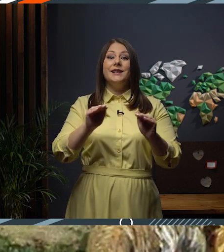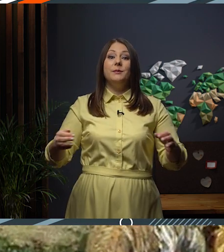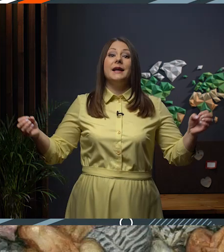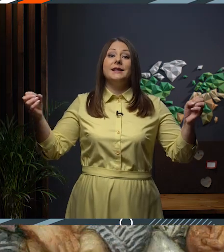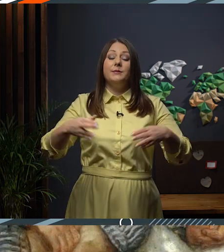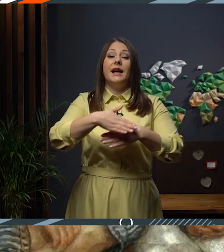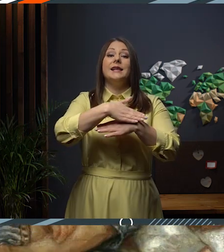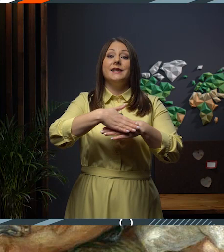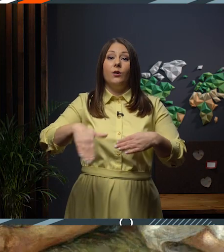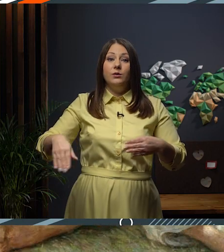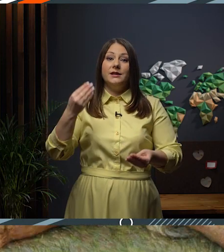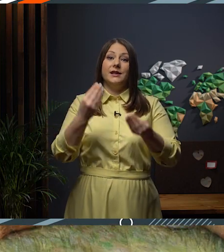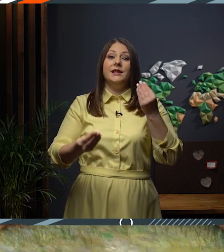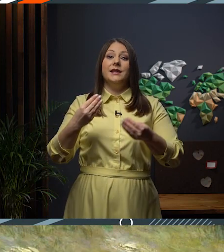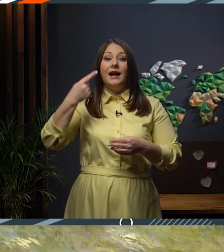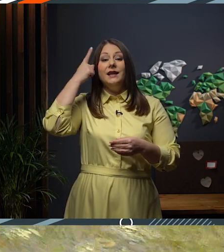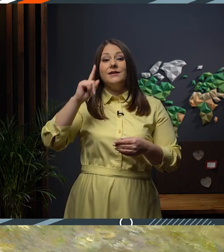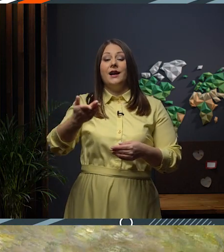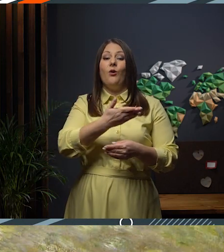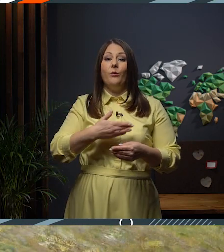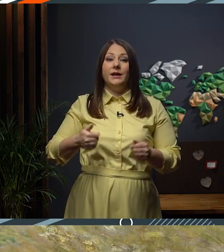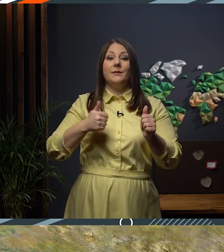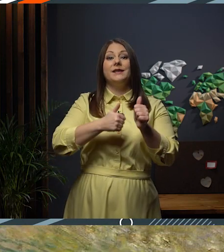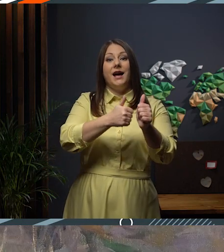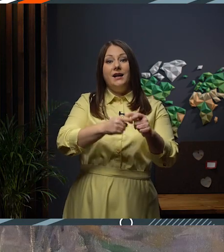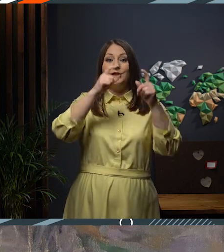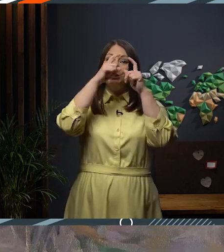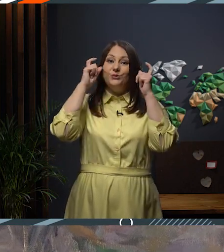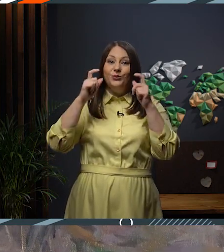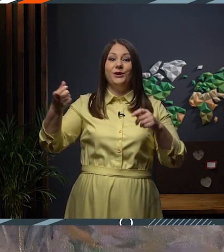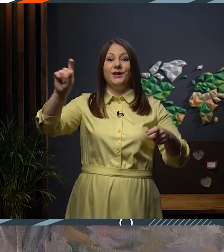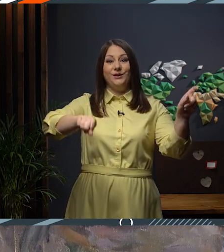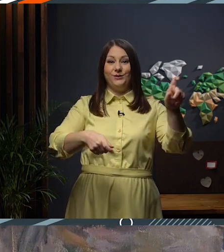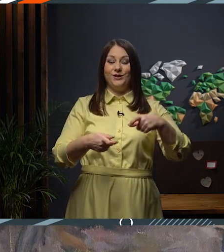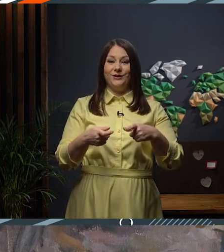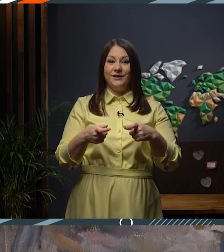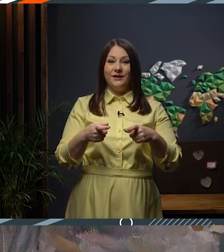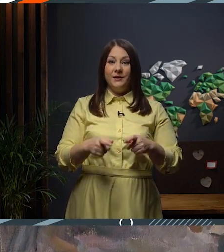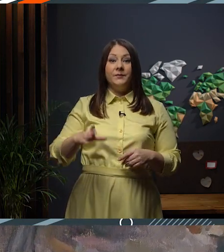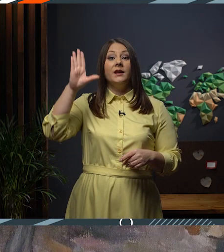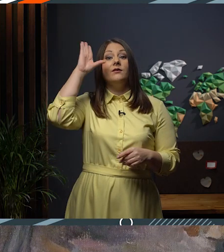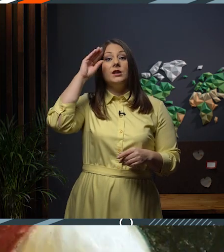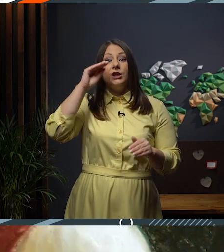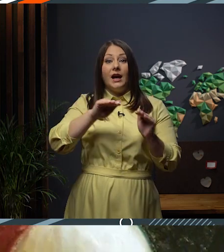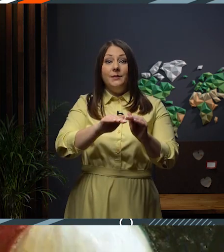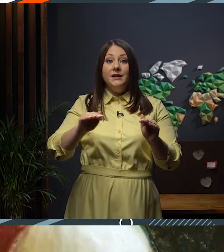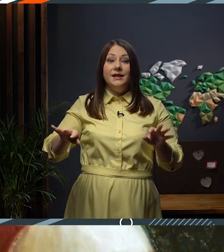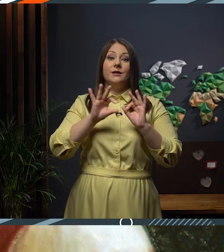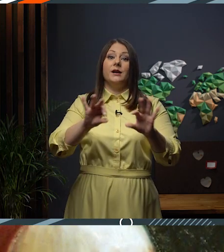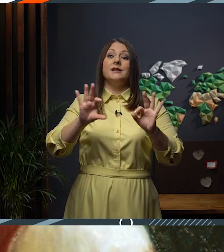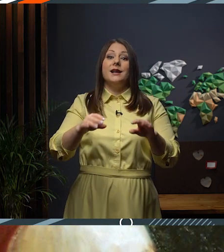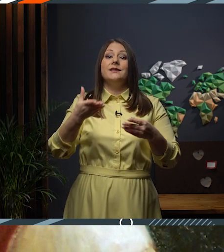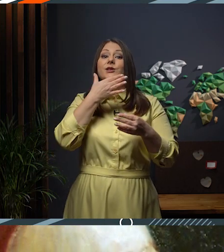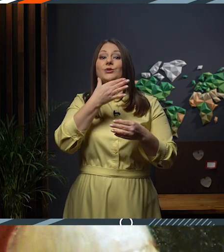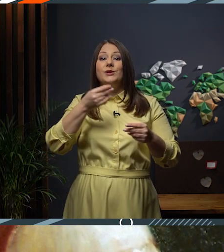находилось. Ребята собирались на улице и играли в знакомые нам салочки, жмурки и ручеек. Вечерами